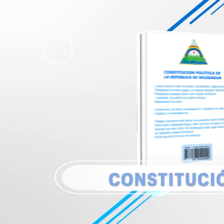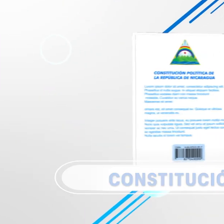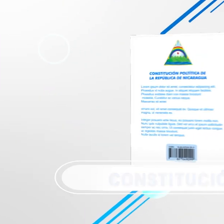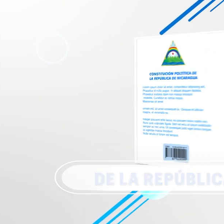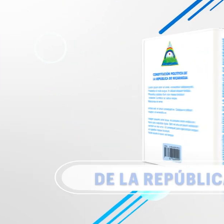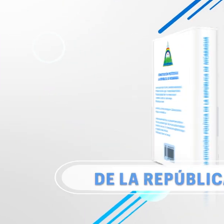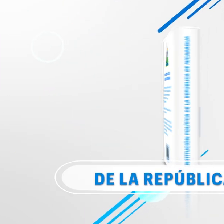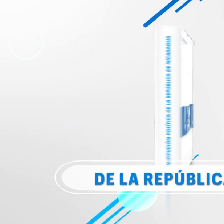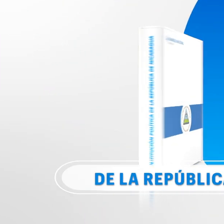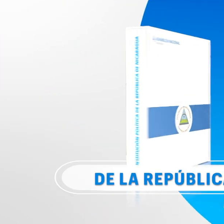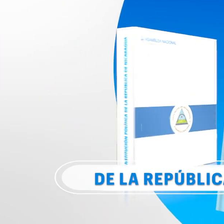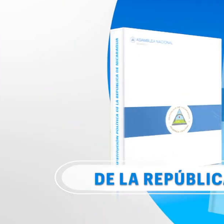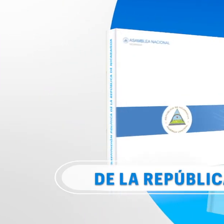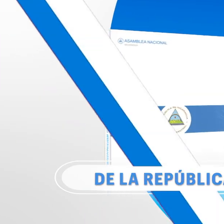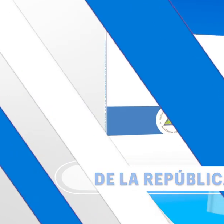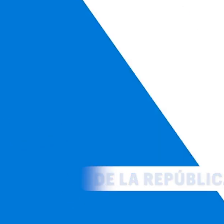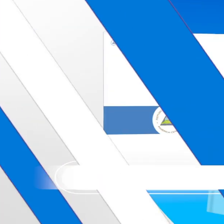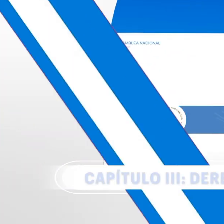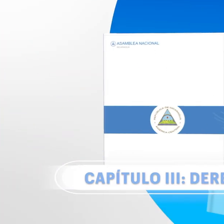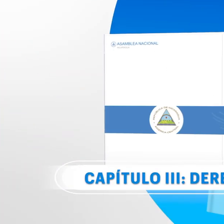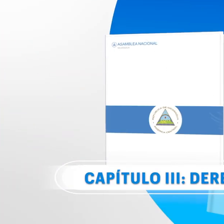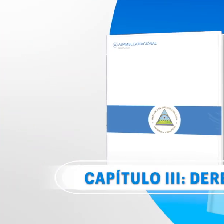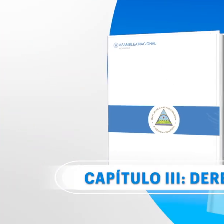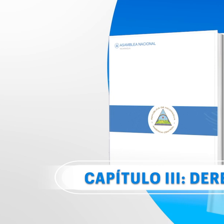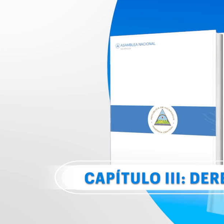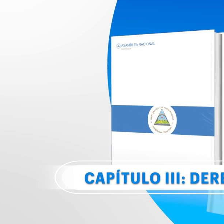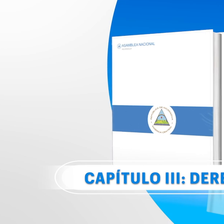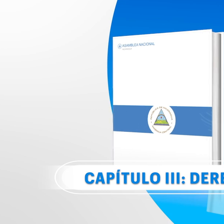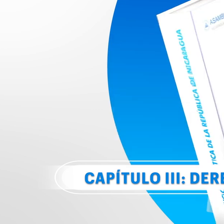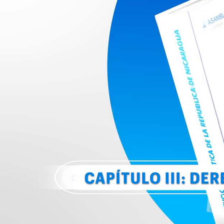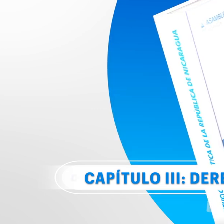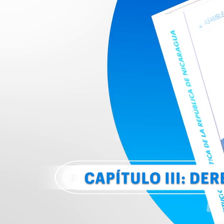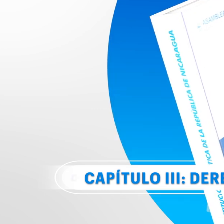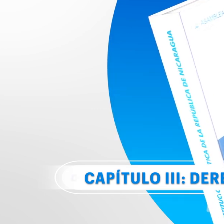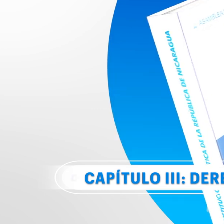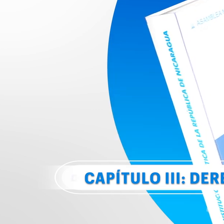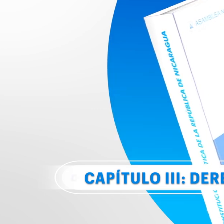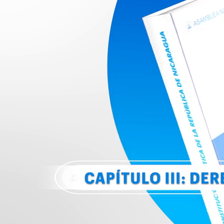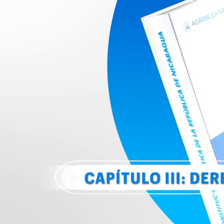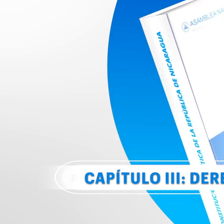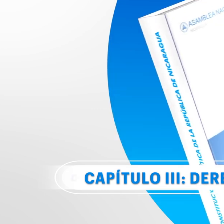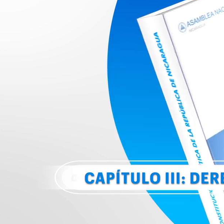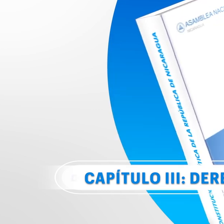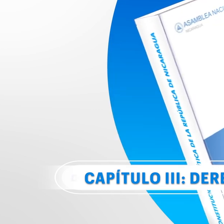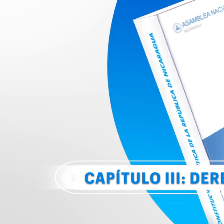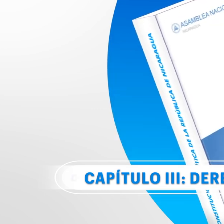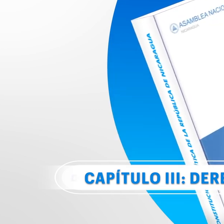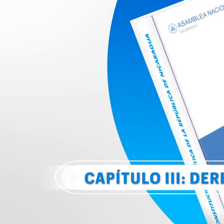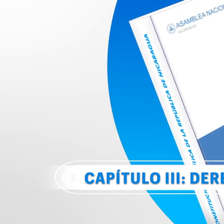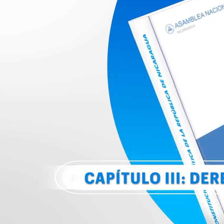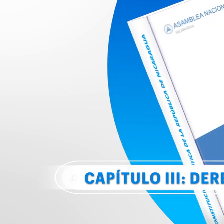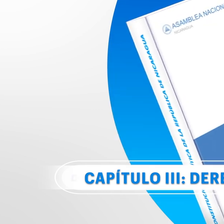Constitución Política de la República de Nicaragua. Capítulo 3. Derechos sociales.